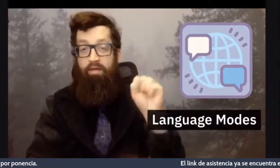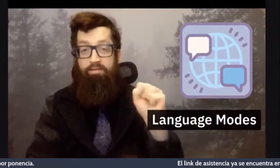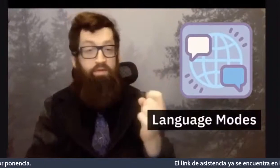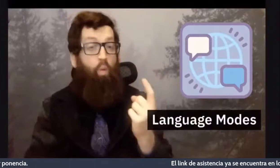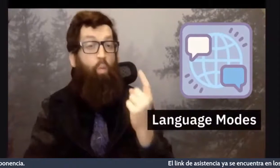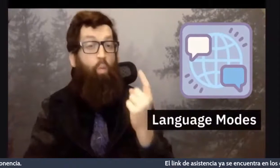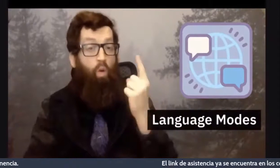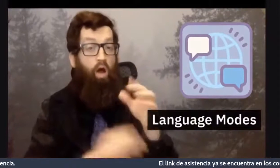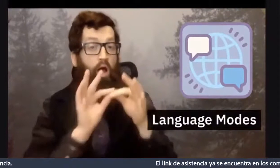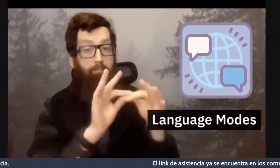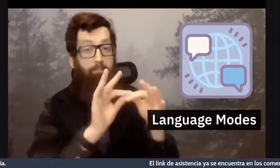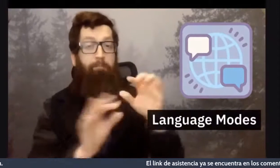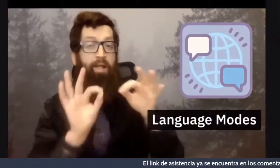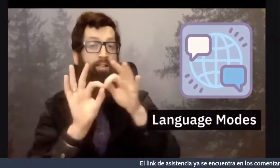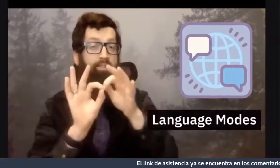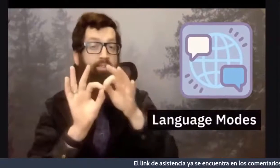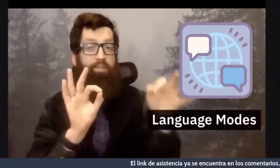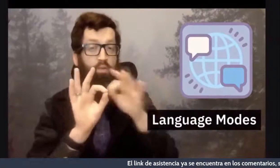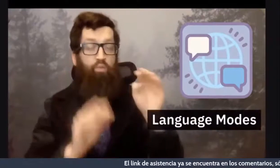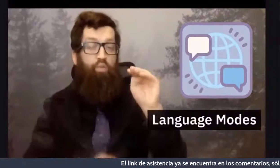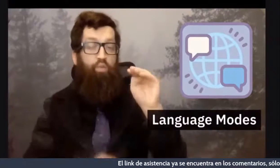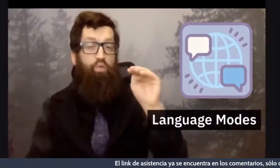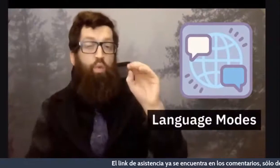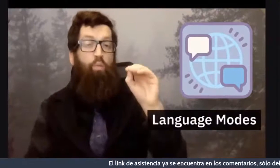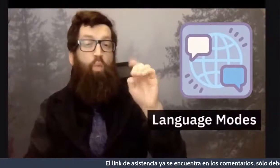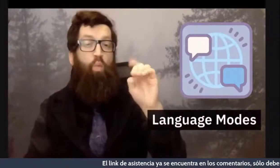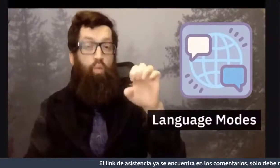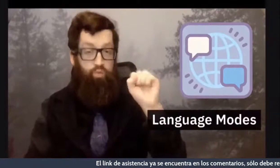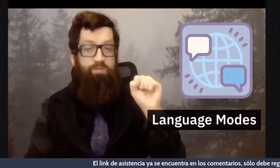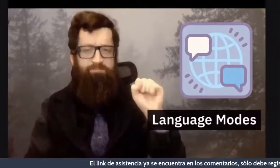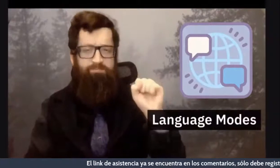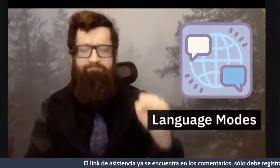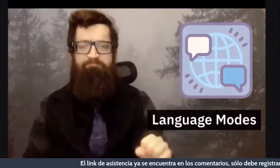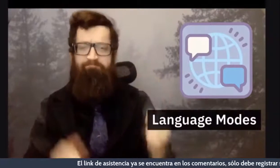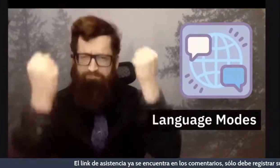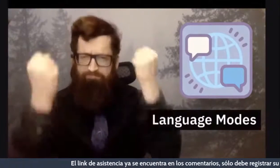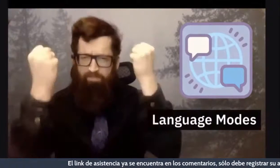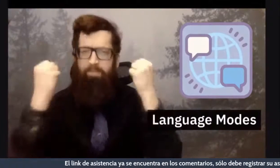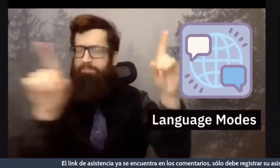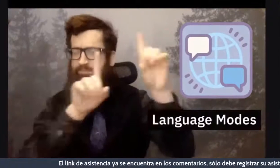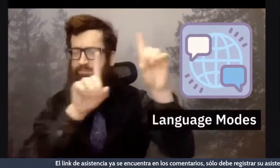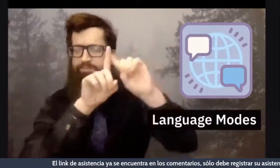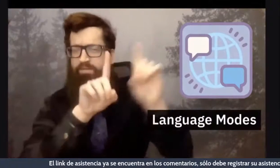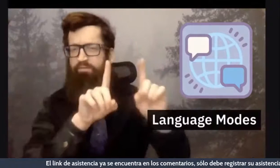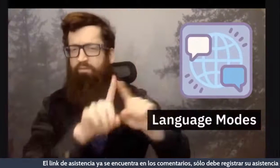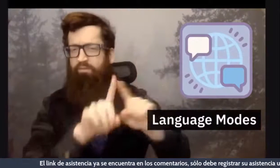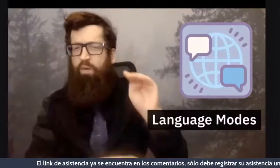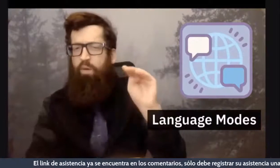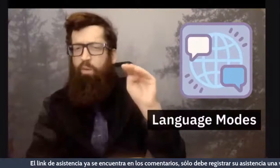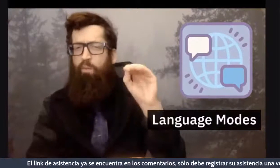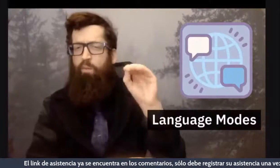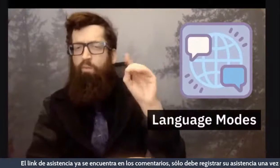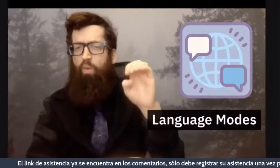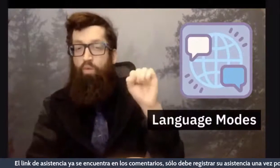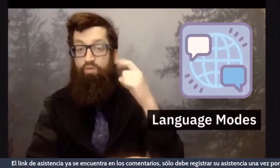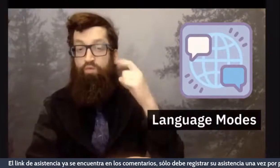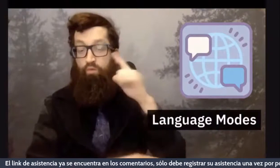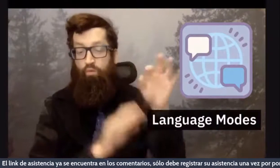de lenguaje. Hay distintos modos de lenguajes y para este propósito estaremos hablando de tres modos: en la lengua de